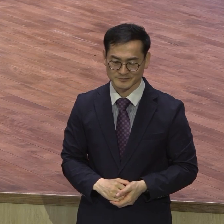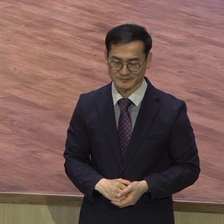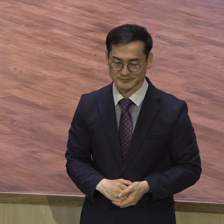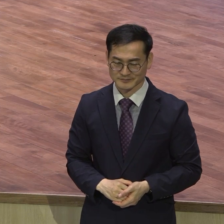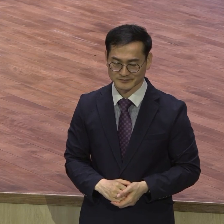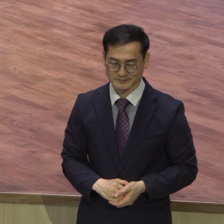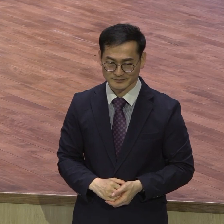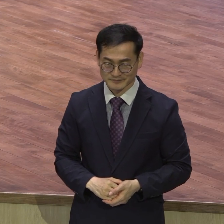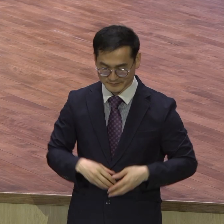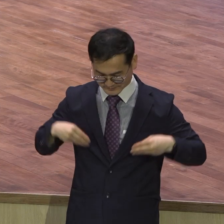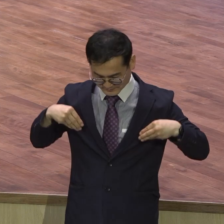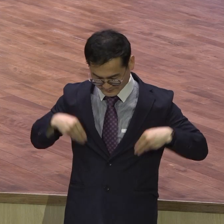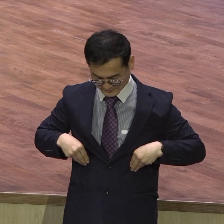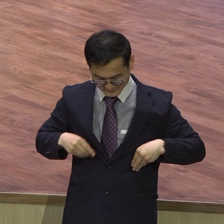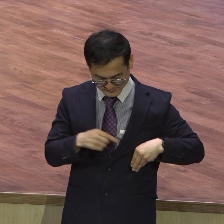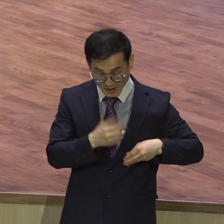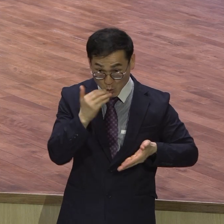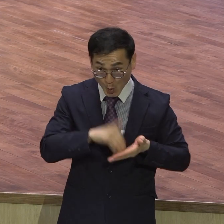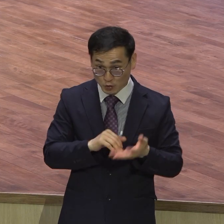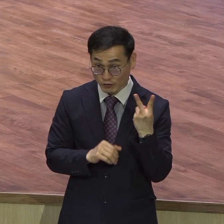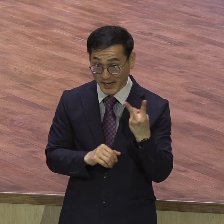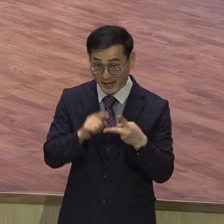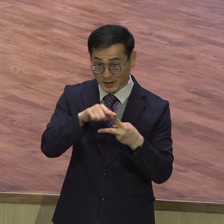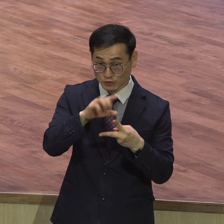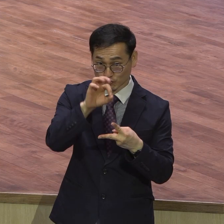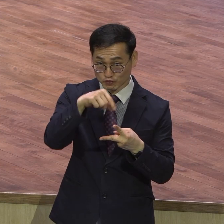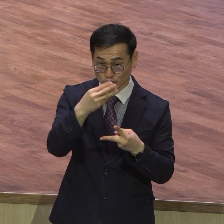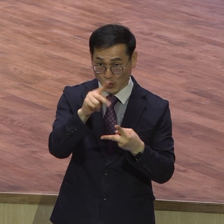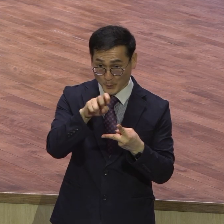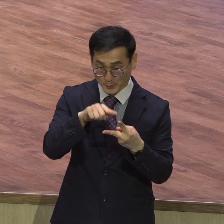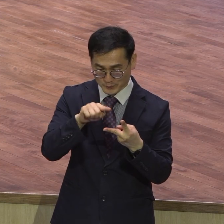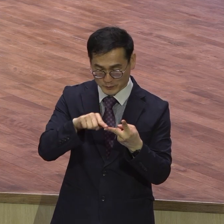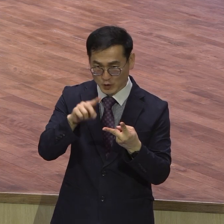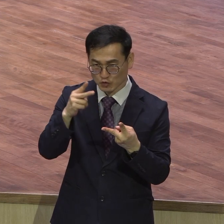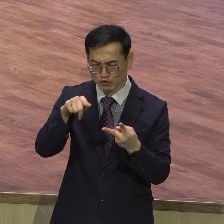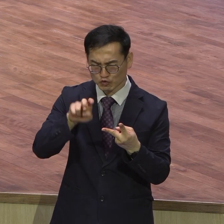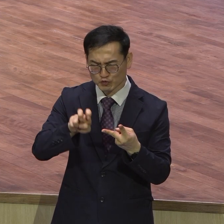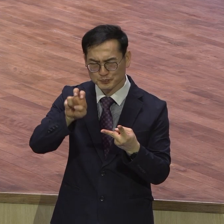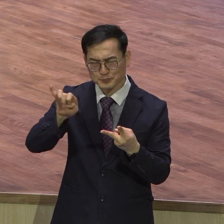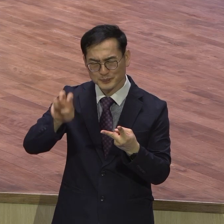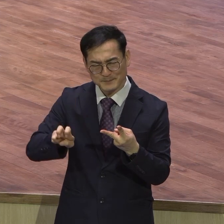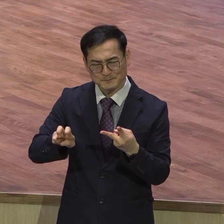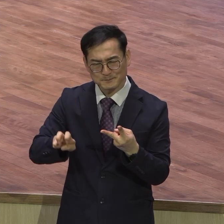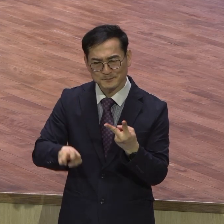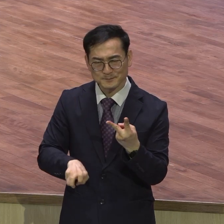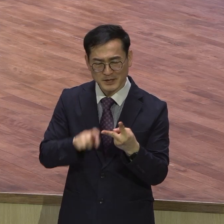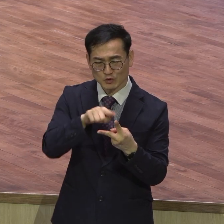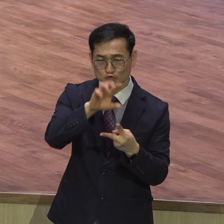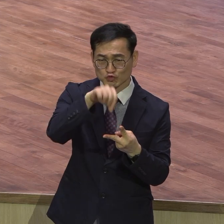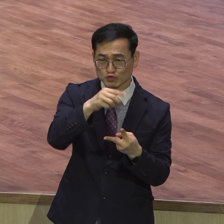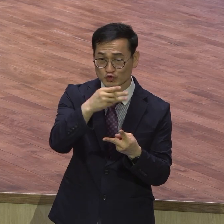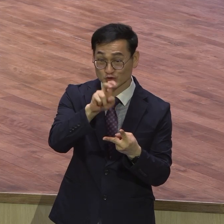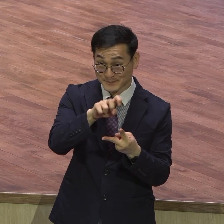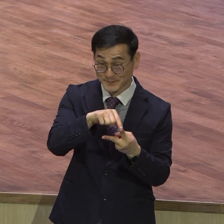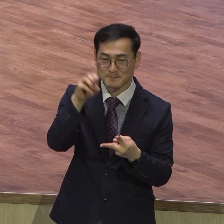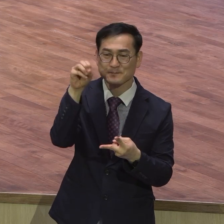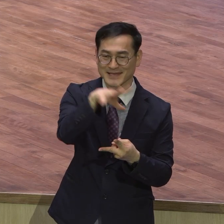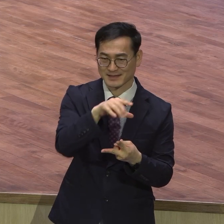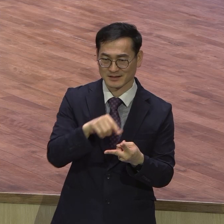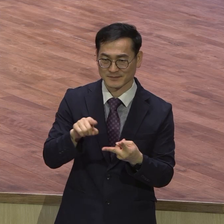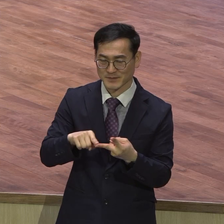돌이 있는데 우림과 둠림이라 그랬는데 이게 뭐냐면 우림은 삐치라는 뜻이고